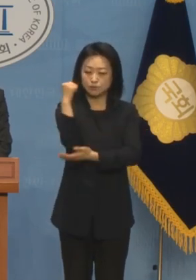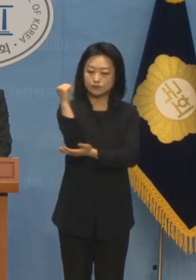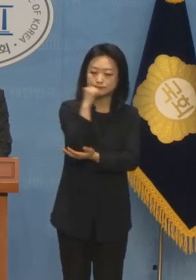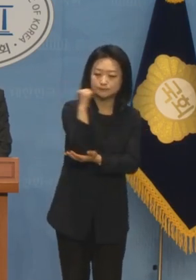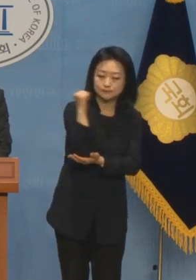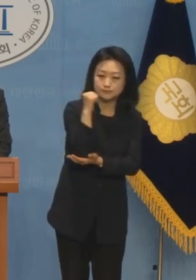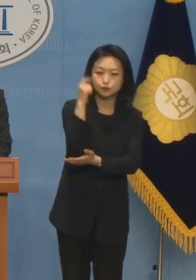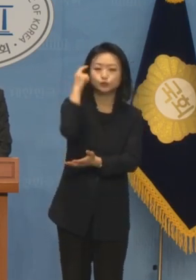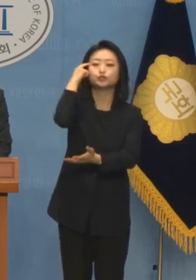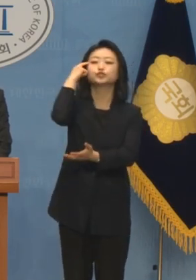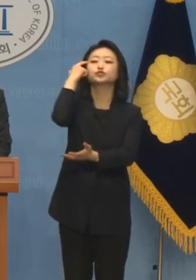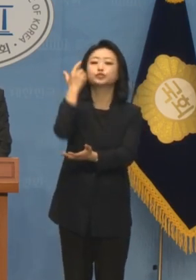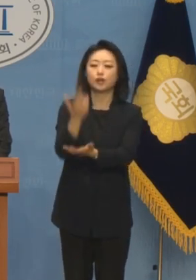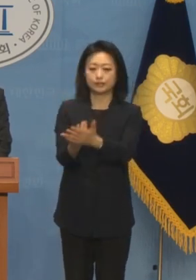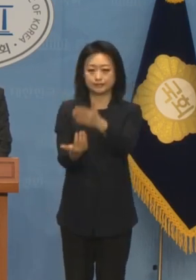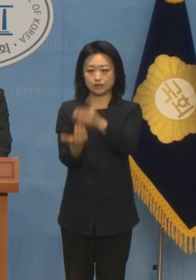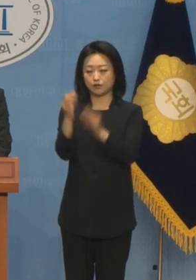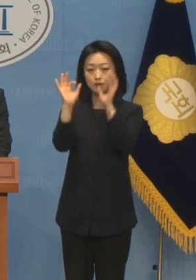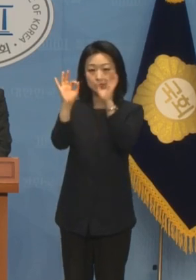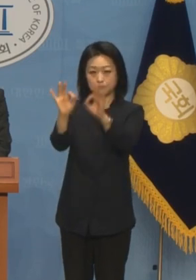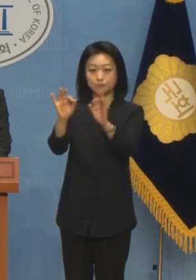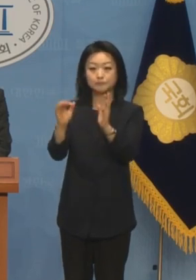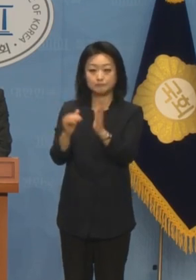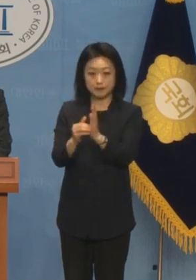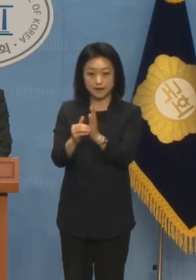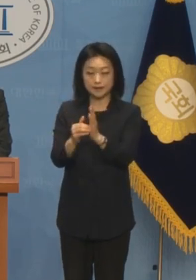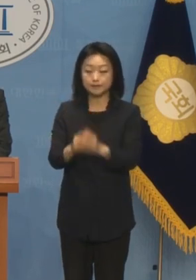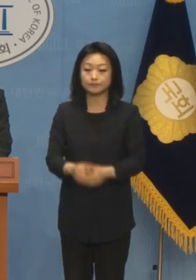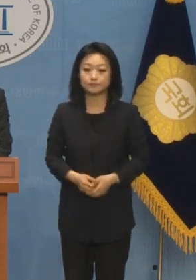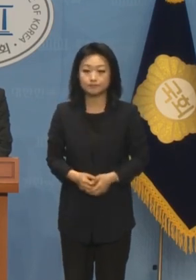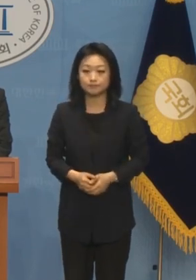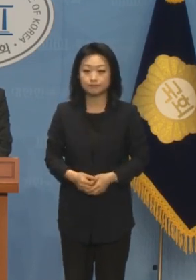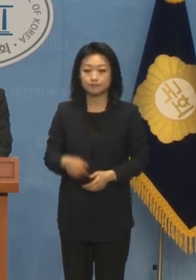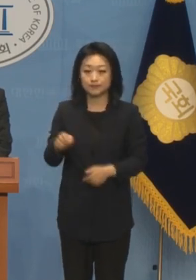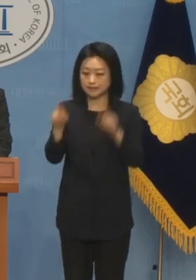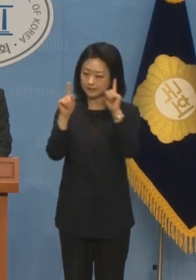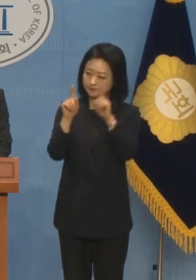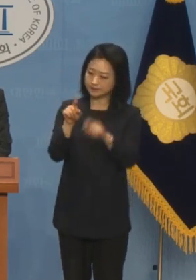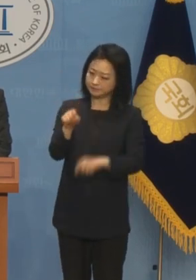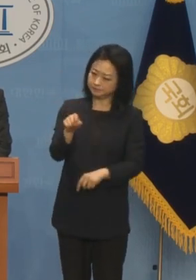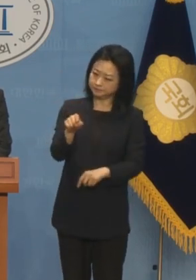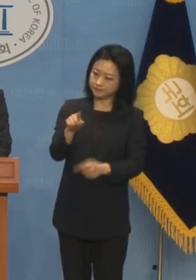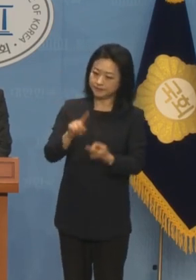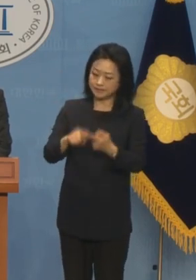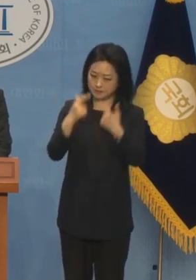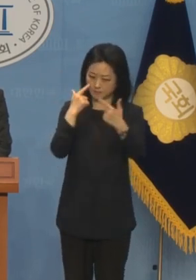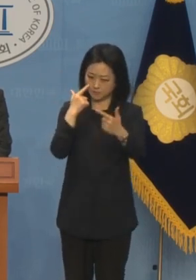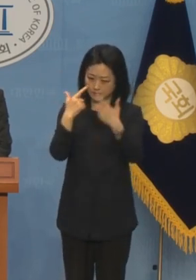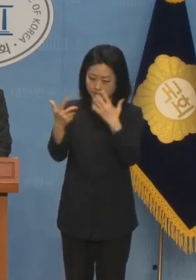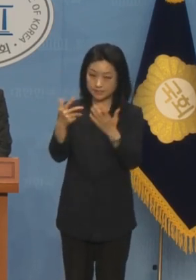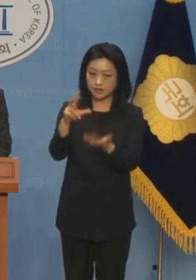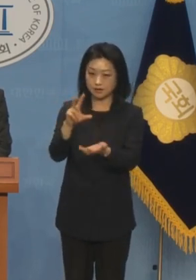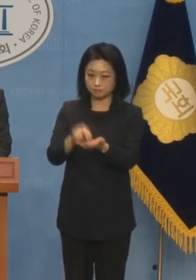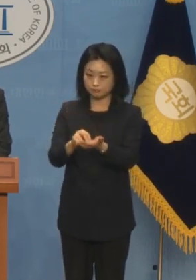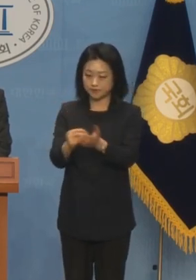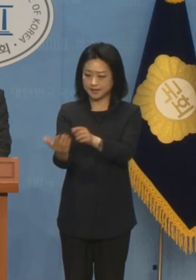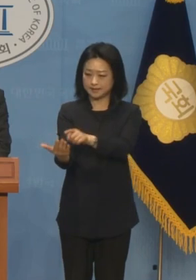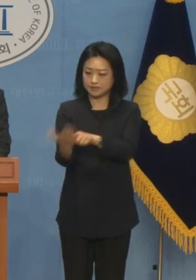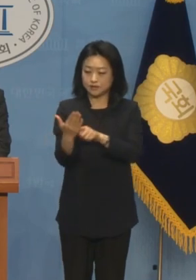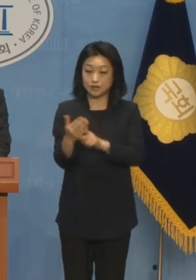인식하고 있습니다. 이 모든 의혹의 진상이 명명백백하게 밝혀지기를 기대합니다.